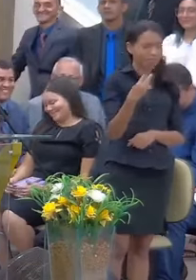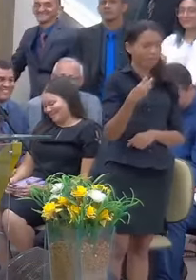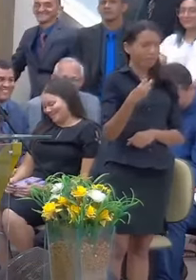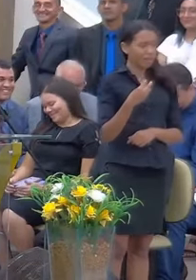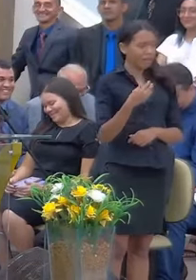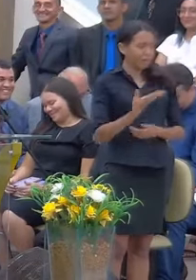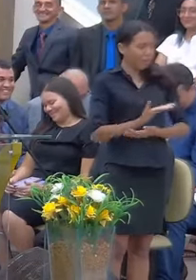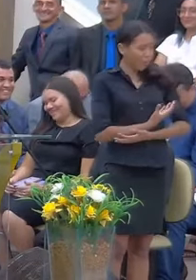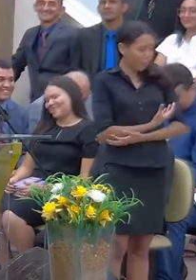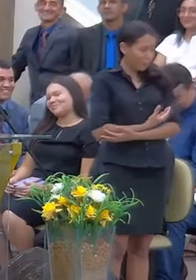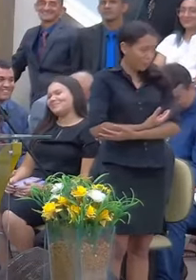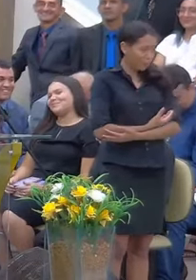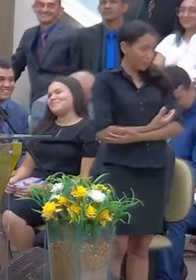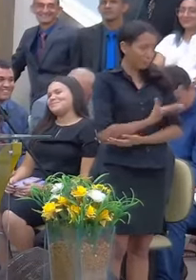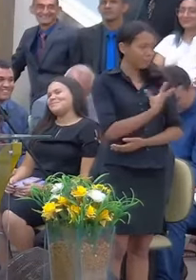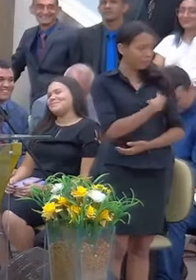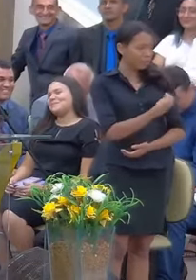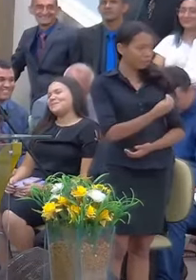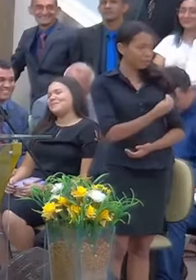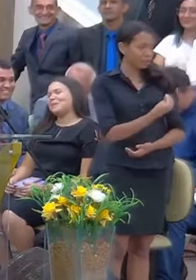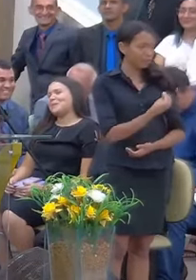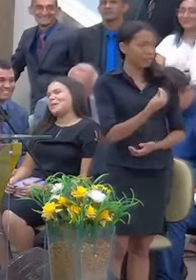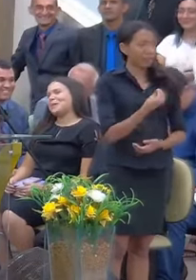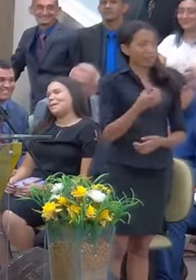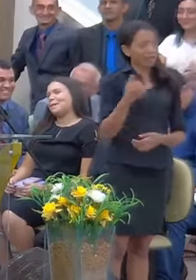o que vão pensar de mim?